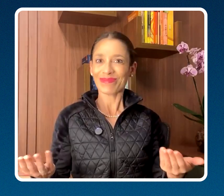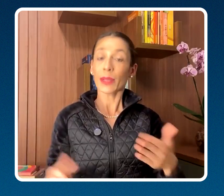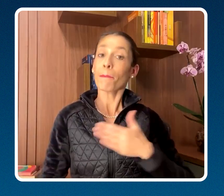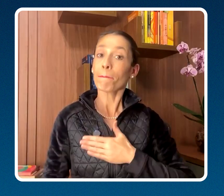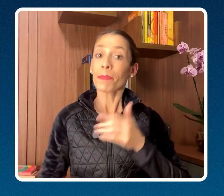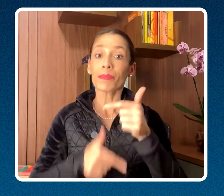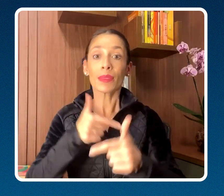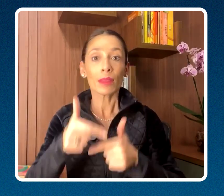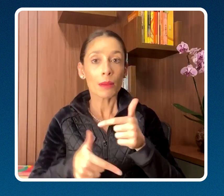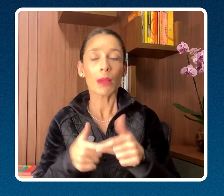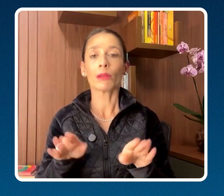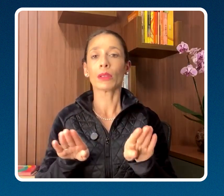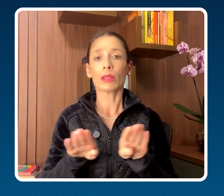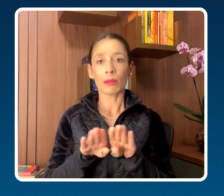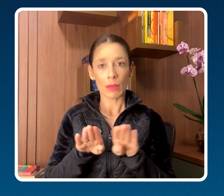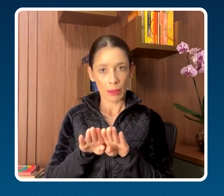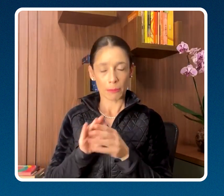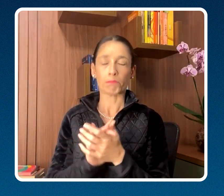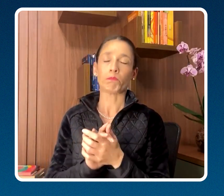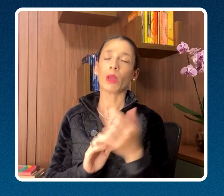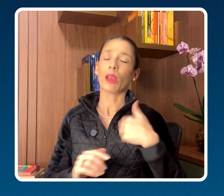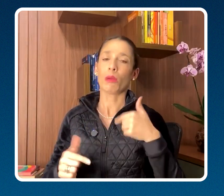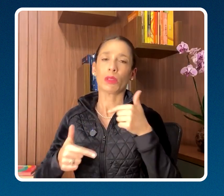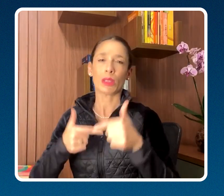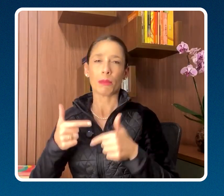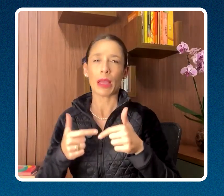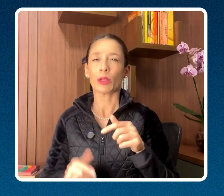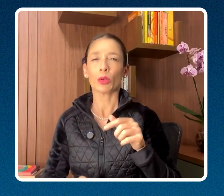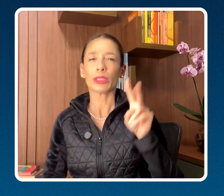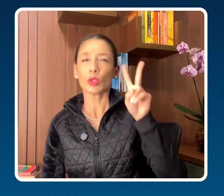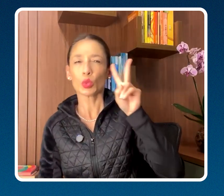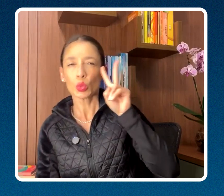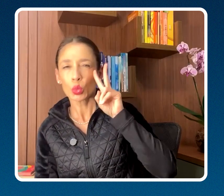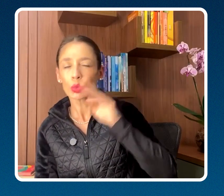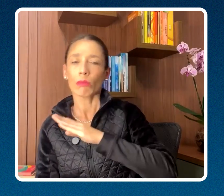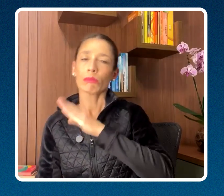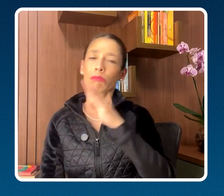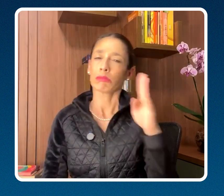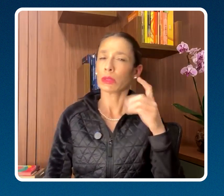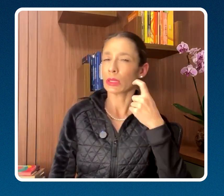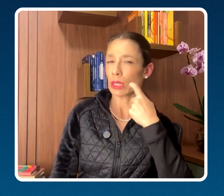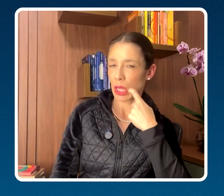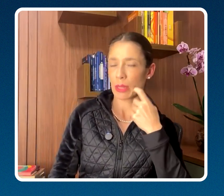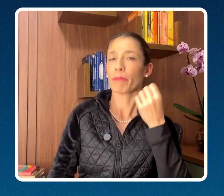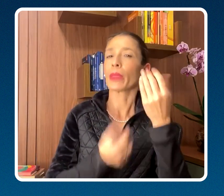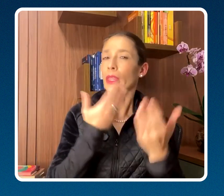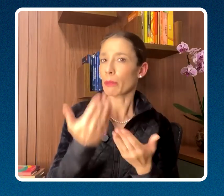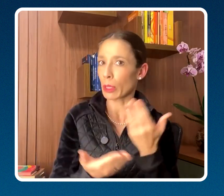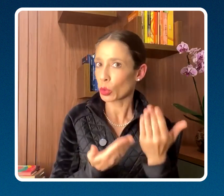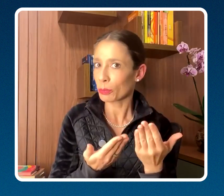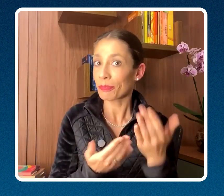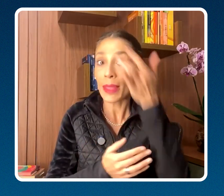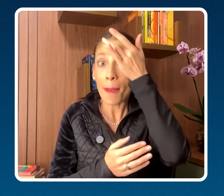trabalho, né? Porque eu trabalho de segunda a sexta também, eu trabalho na parte do atendimento e as pessoas